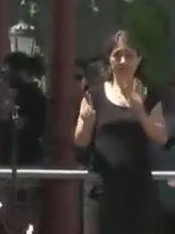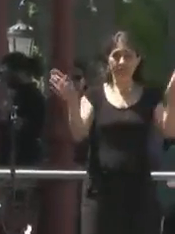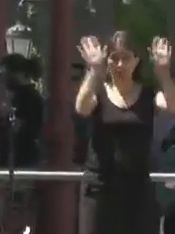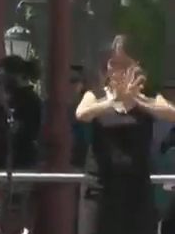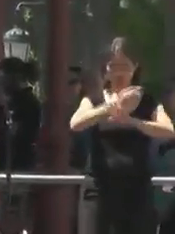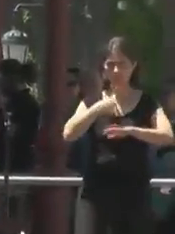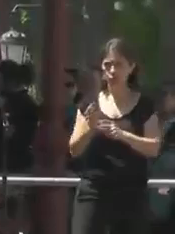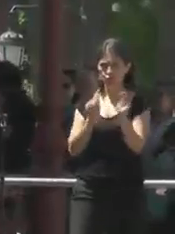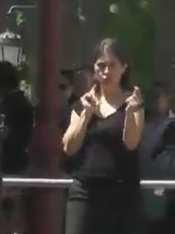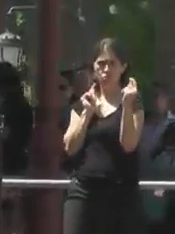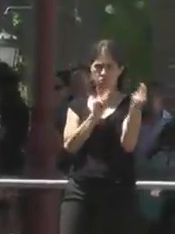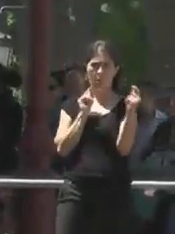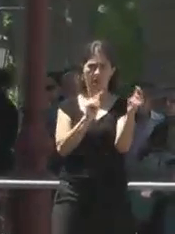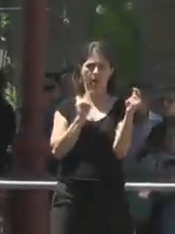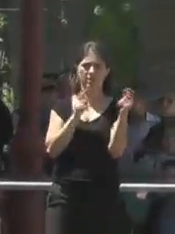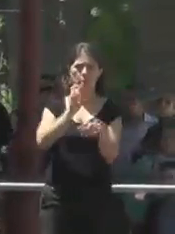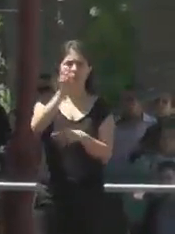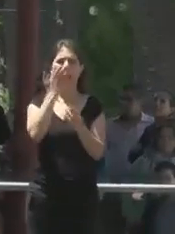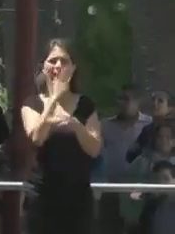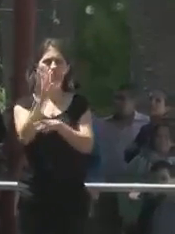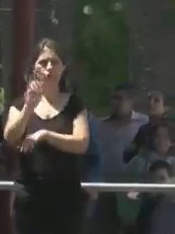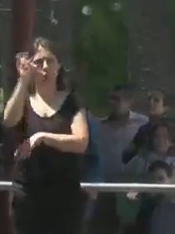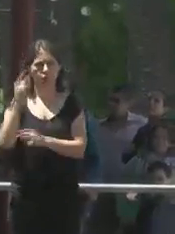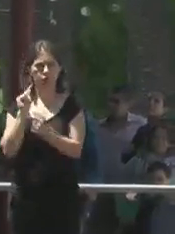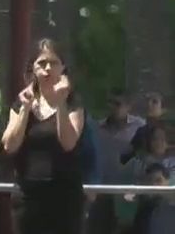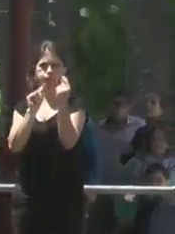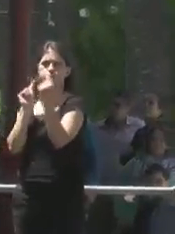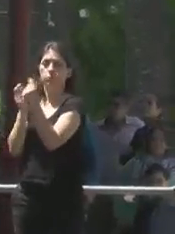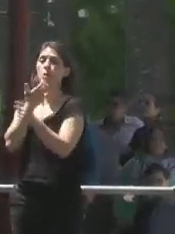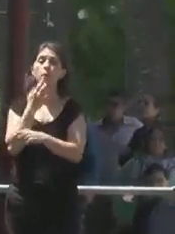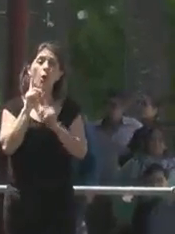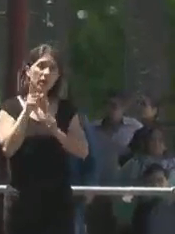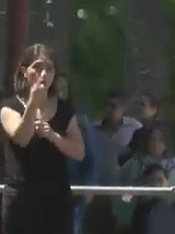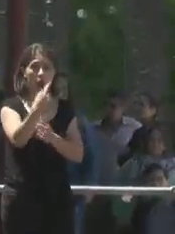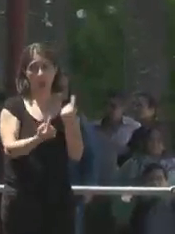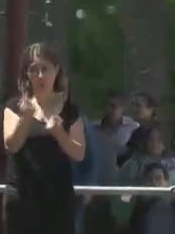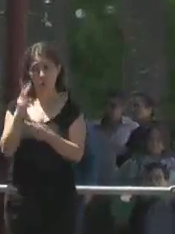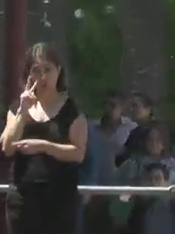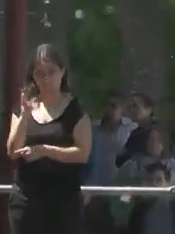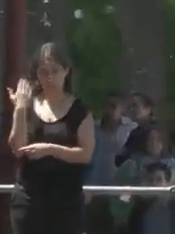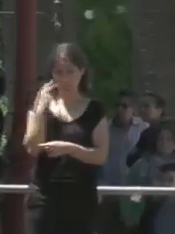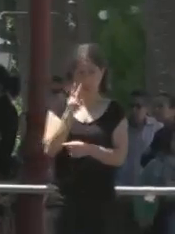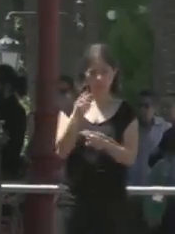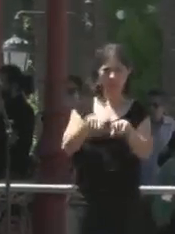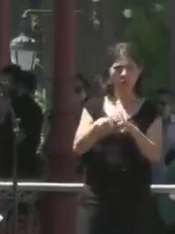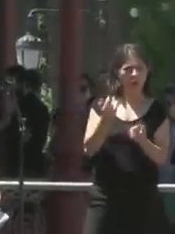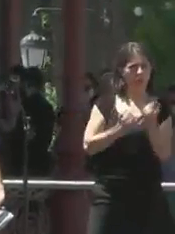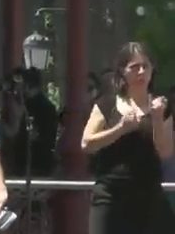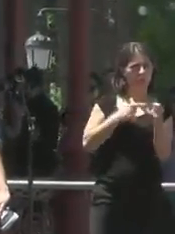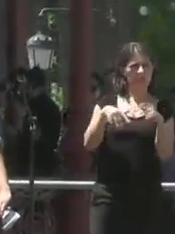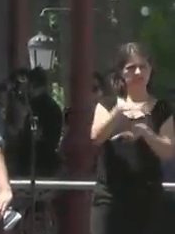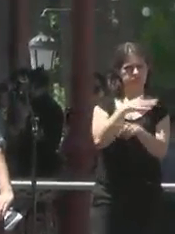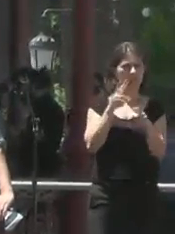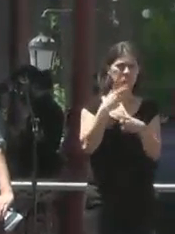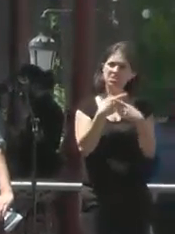debate electoral con otros candidatos. A quienes lo vierais, veríais un panorama distinto.